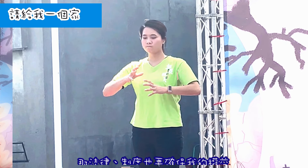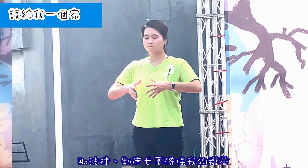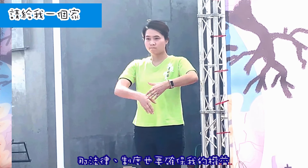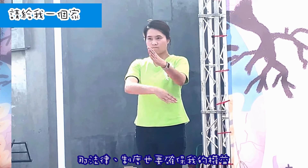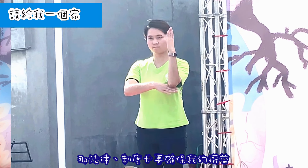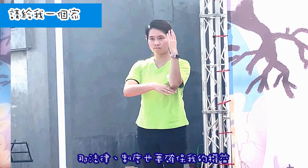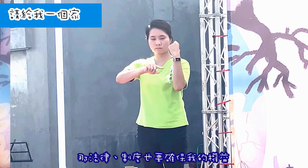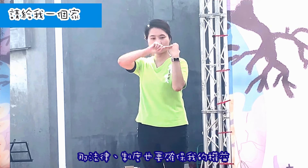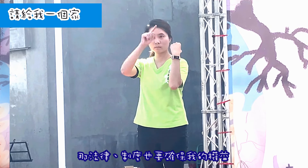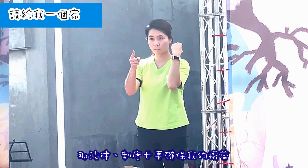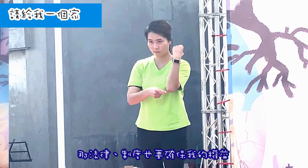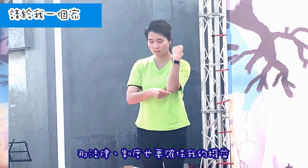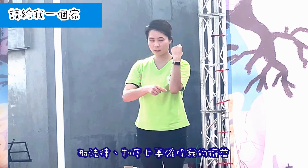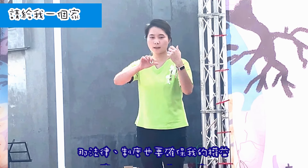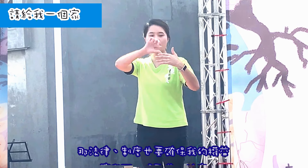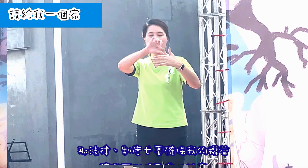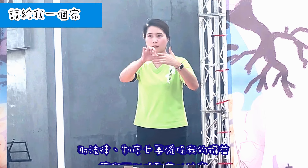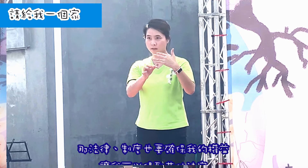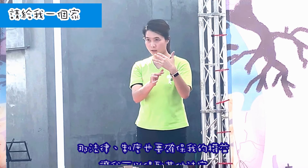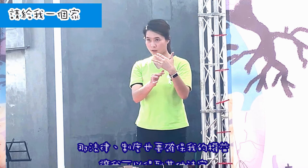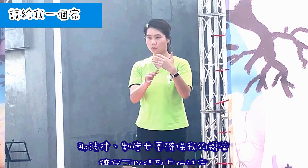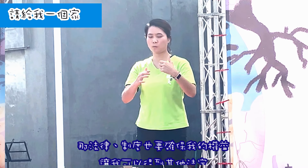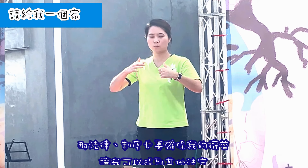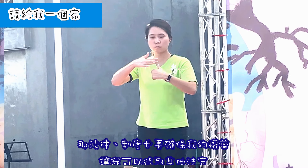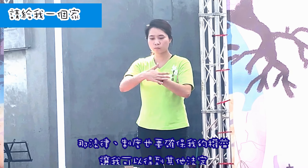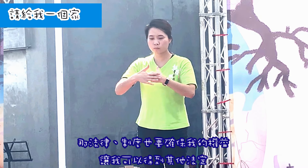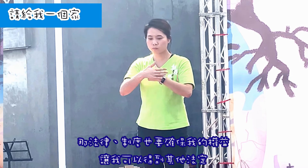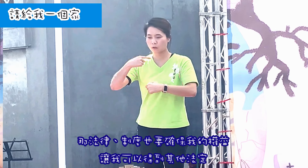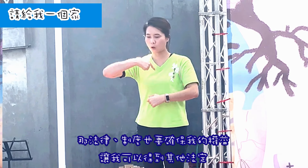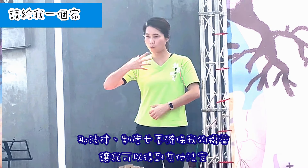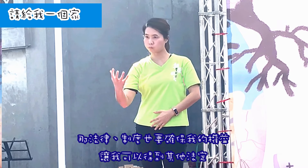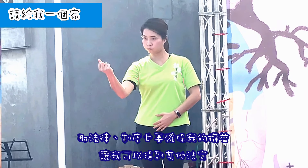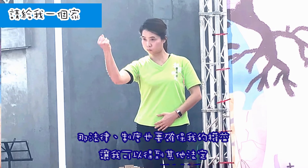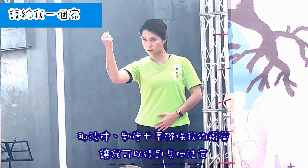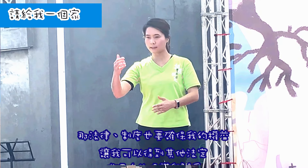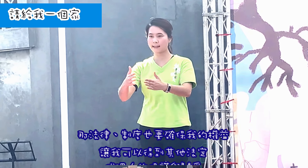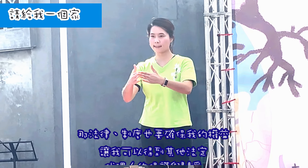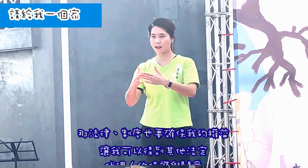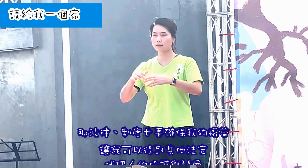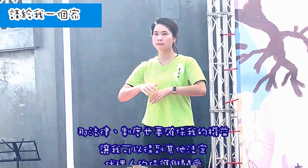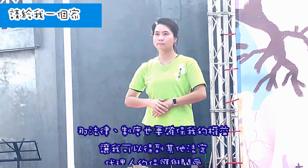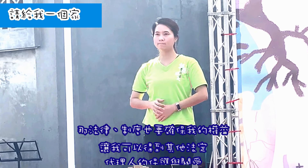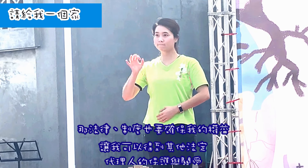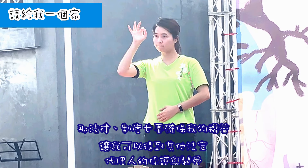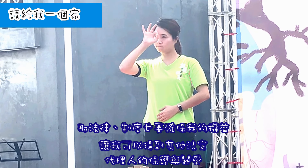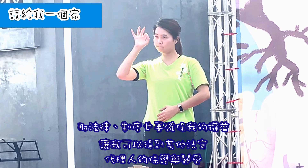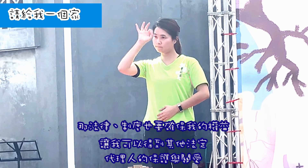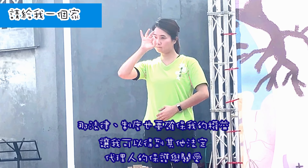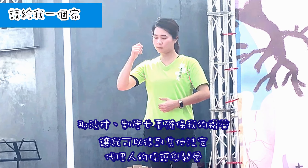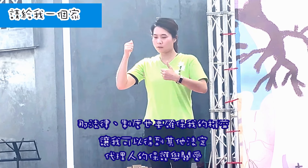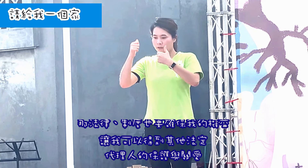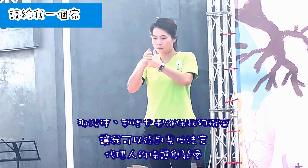法律、制度也要确保我的权益，让我可以得